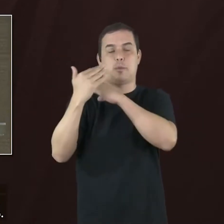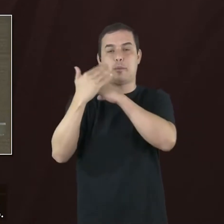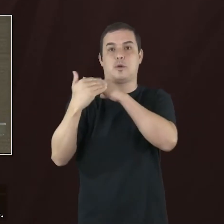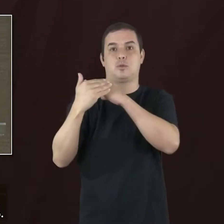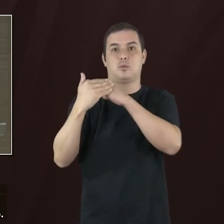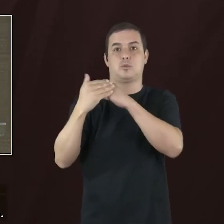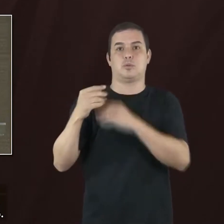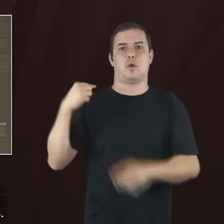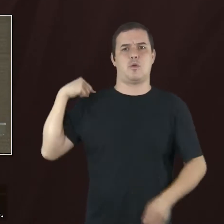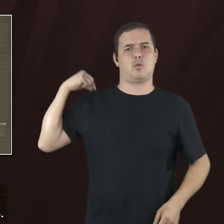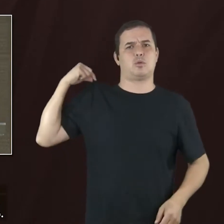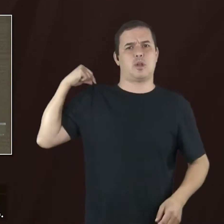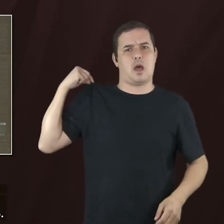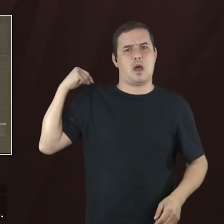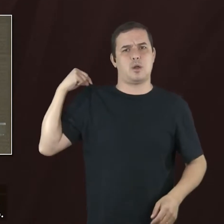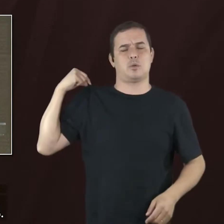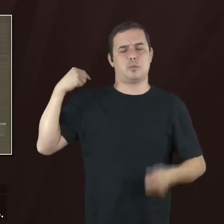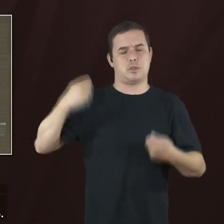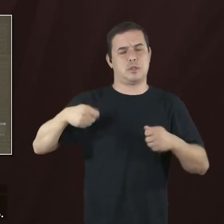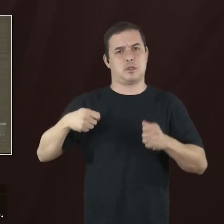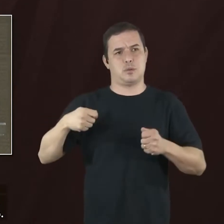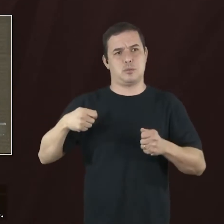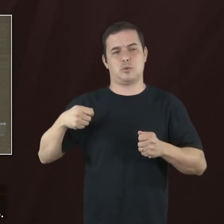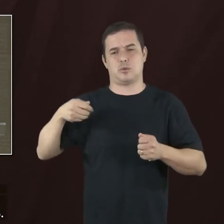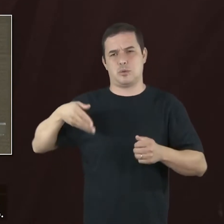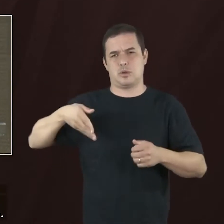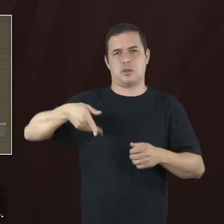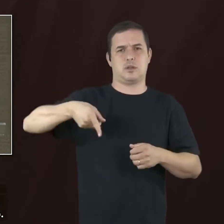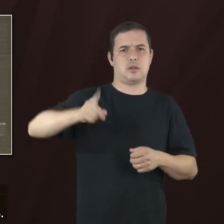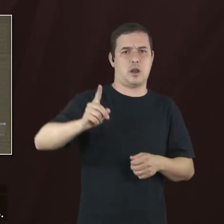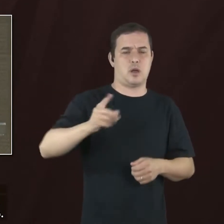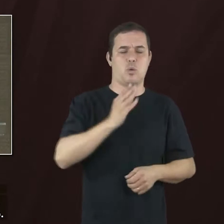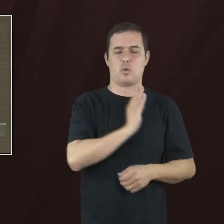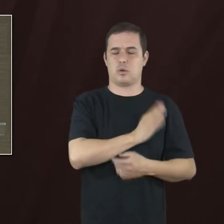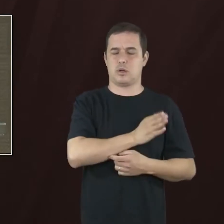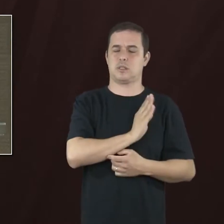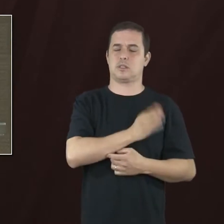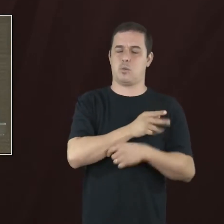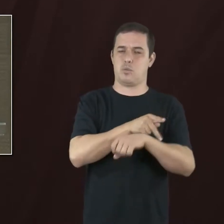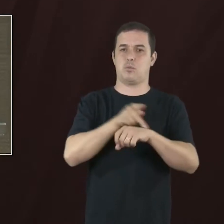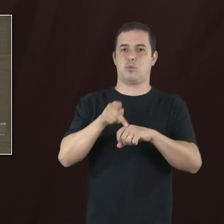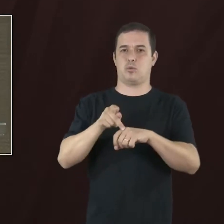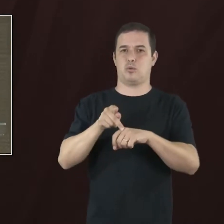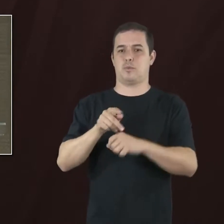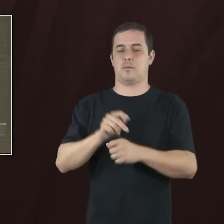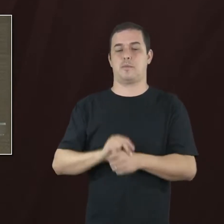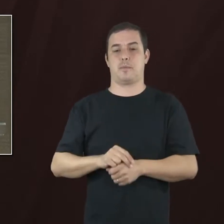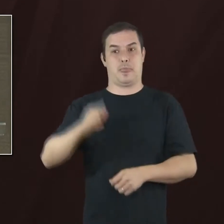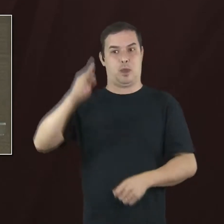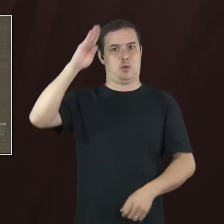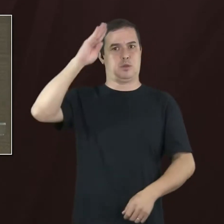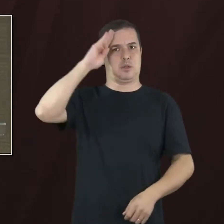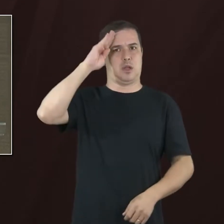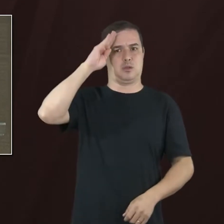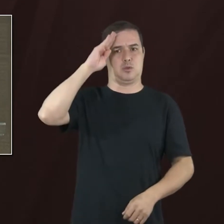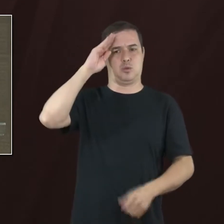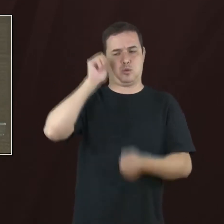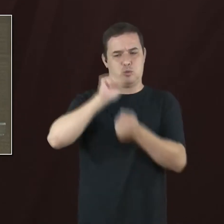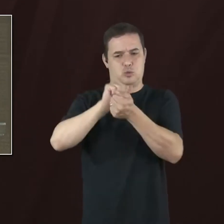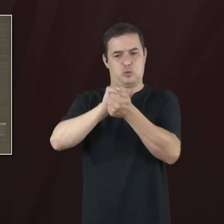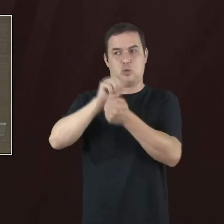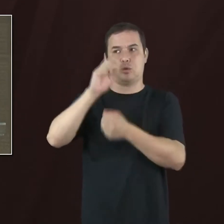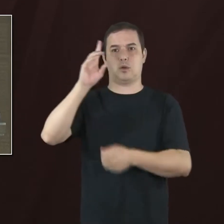apresentar voluntariamente e também generosamente para formarmos esse exército. E se você é